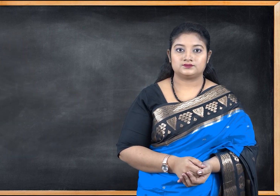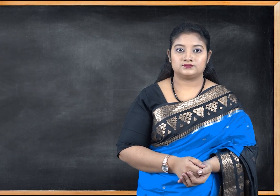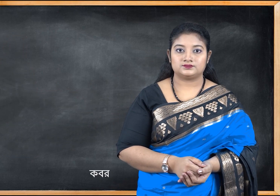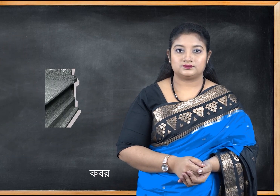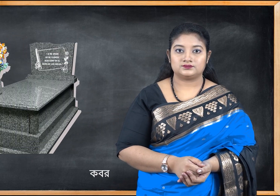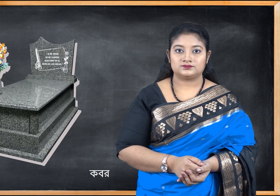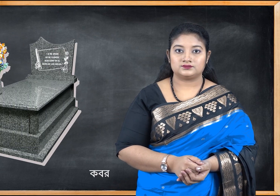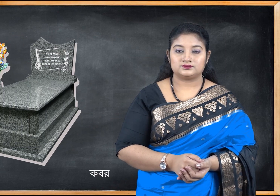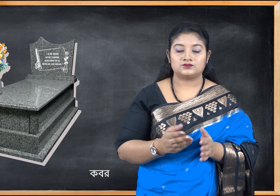কবর,